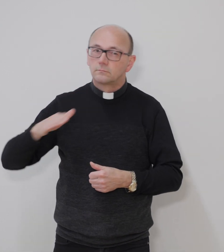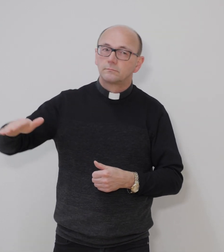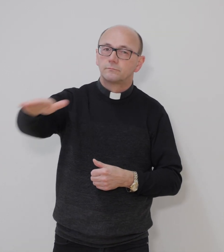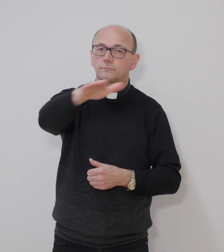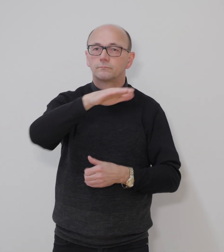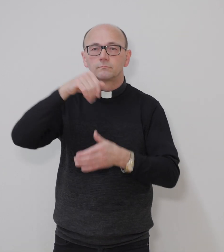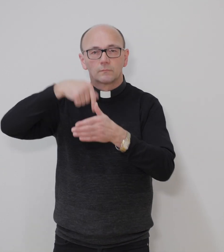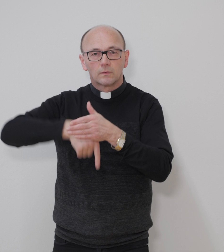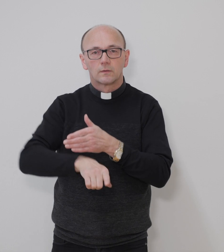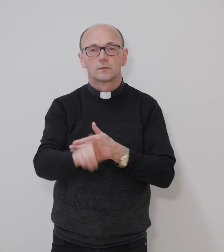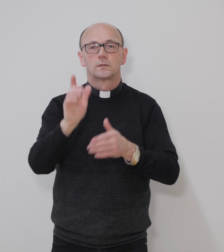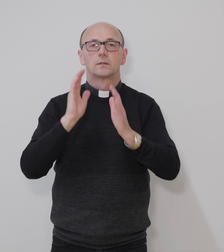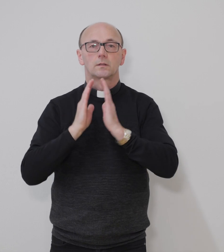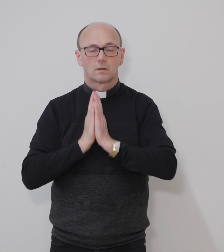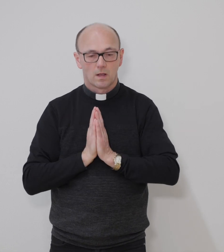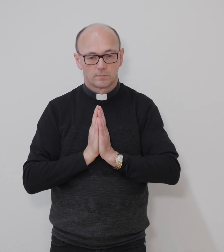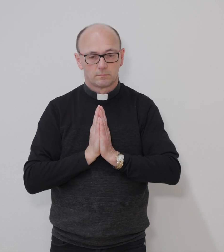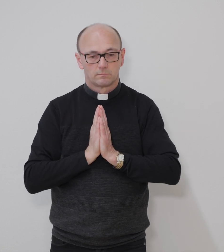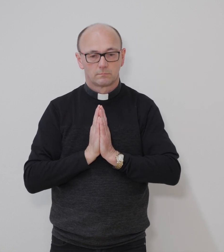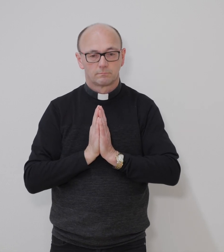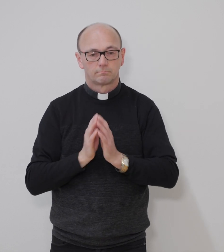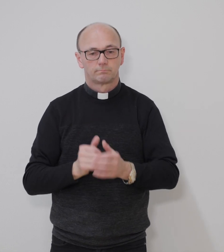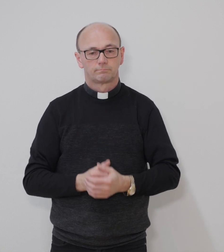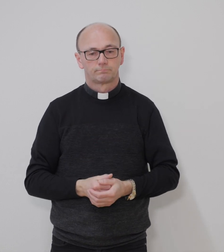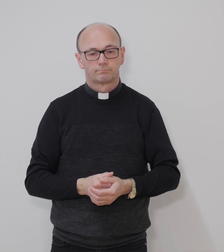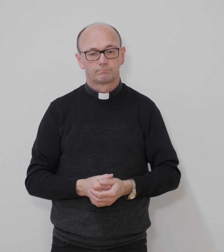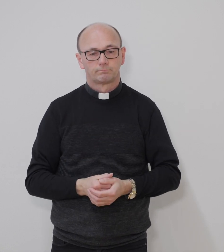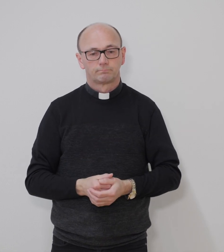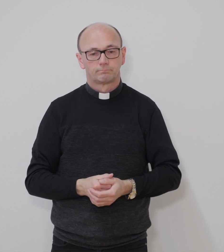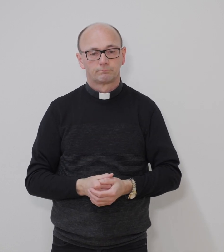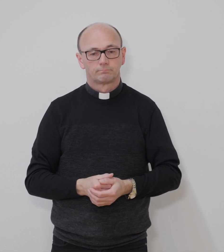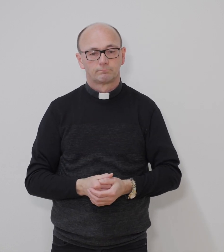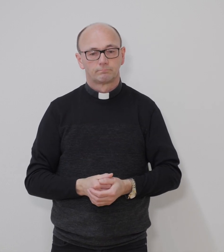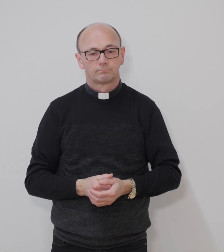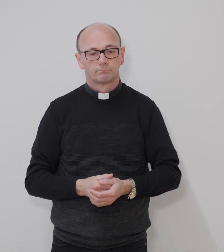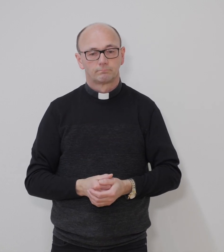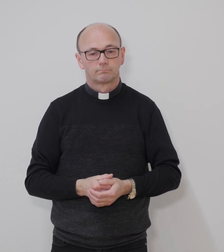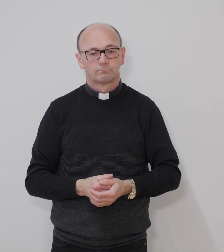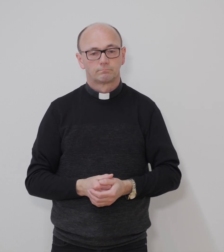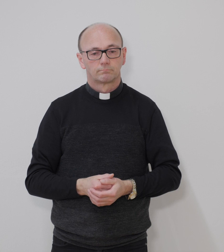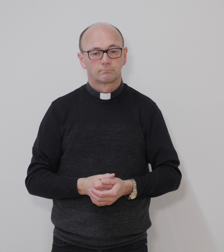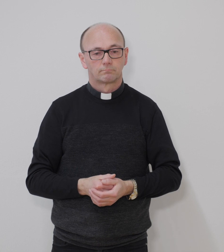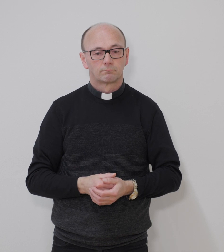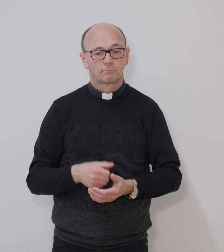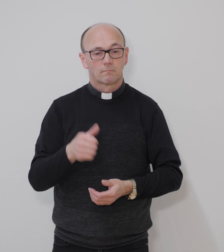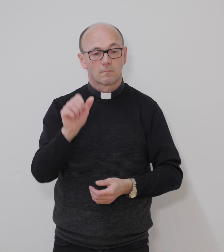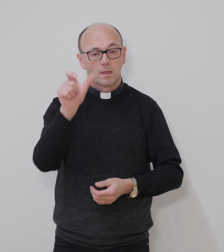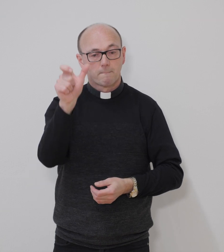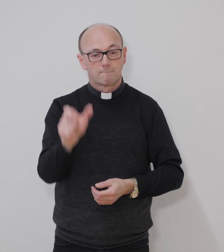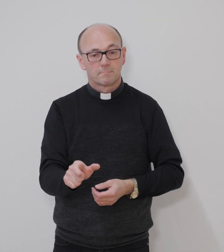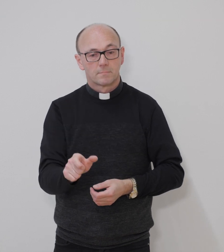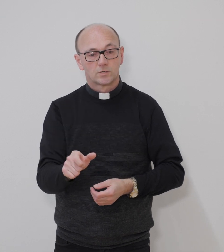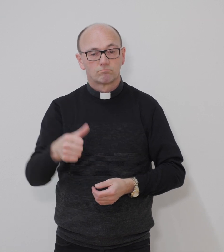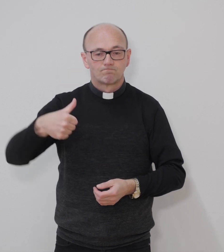Es half dir einer, den sie zwangen, und beugt sich